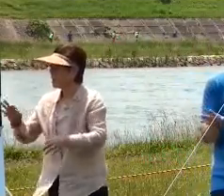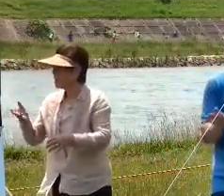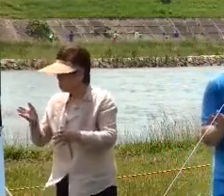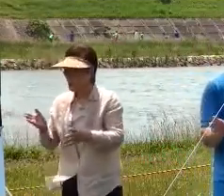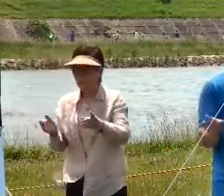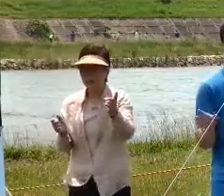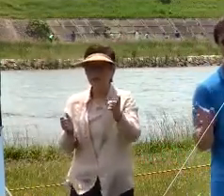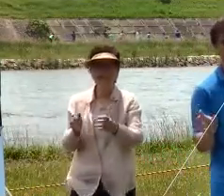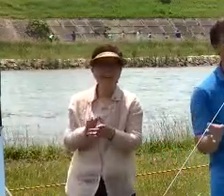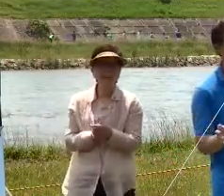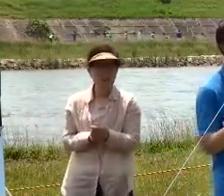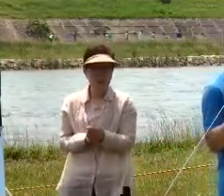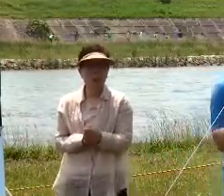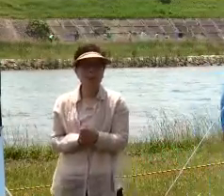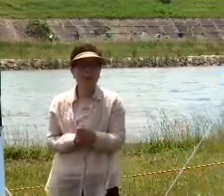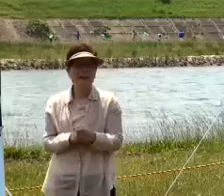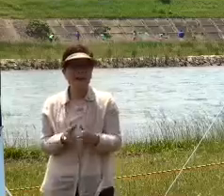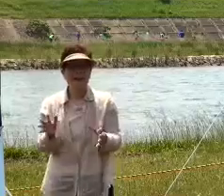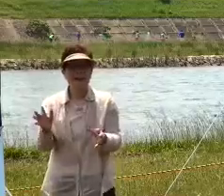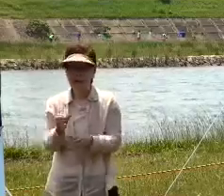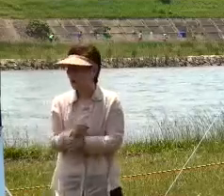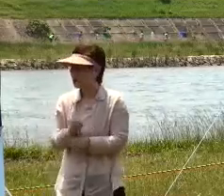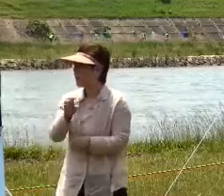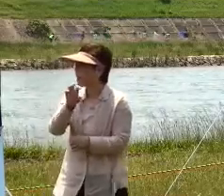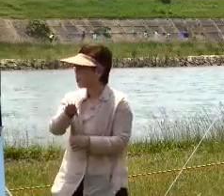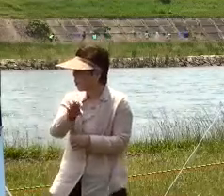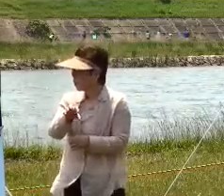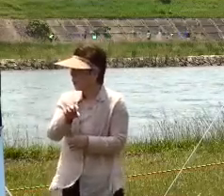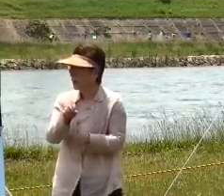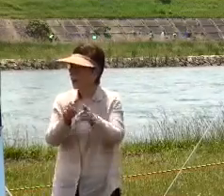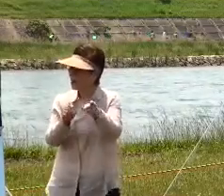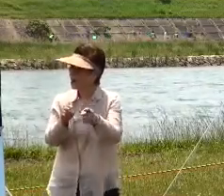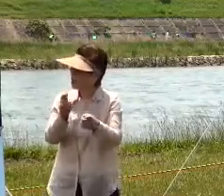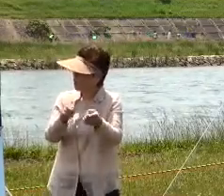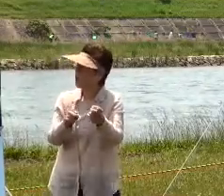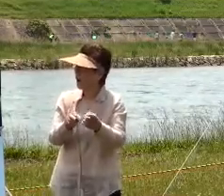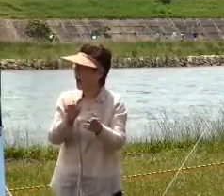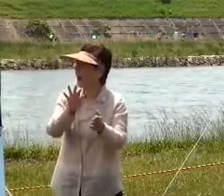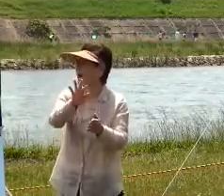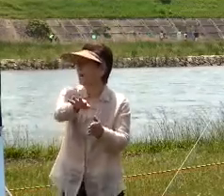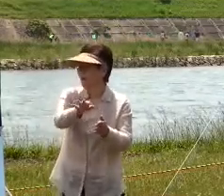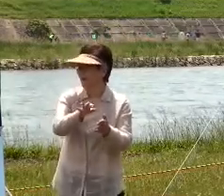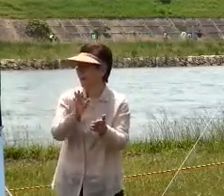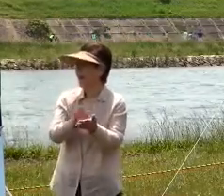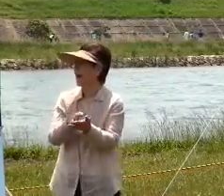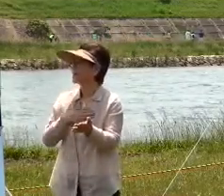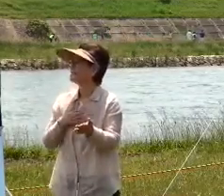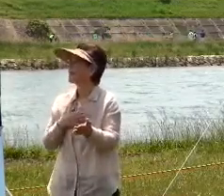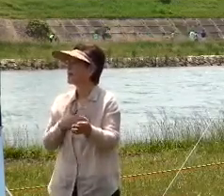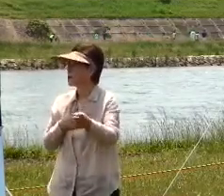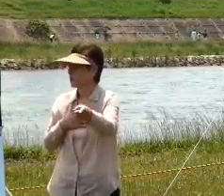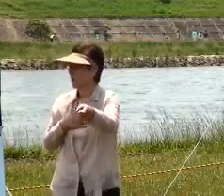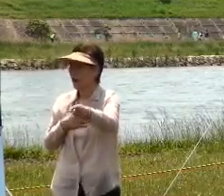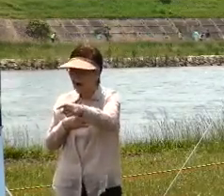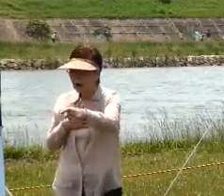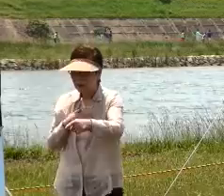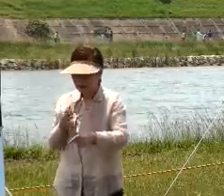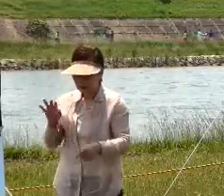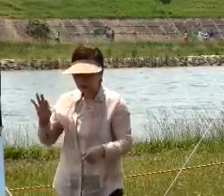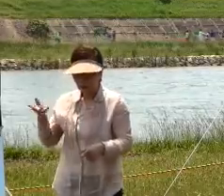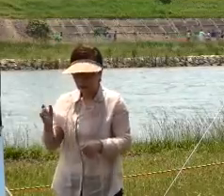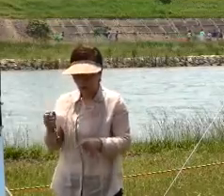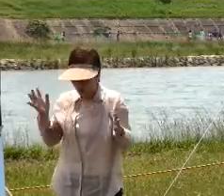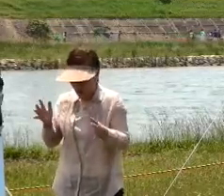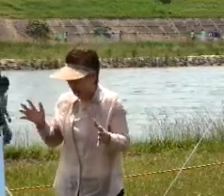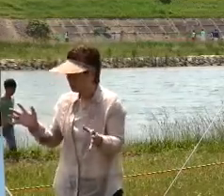はないです。大体なくしたところは、なくすところは限られているので。でもあっと思うことは